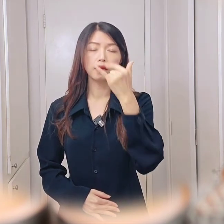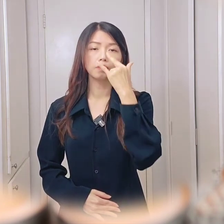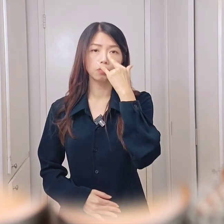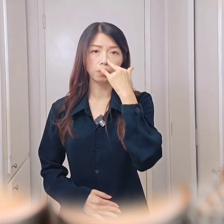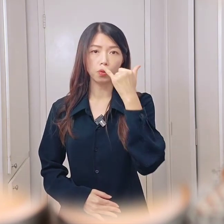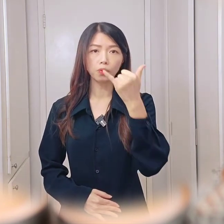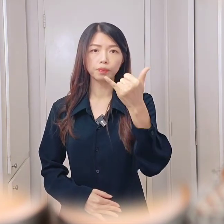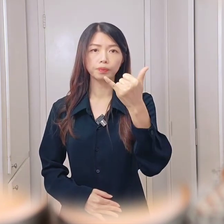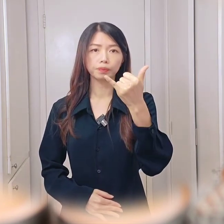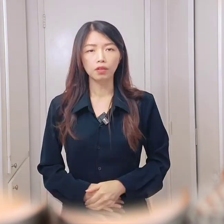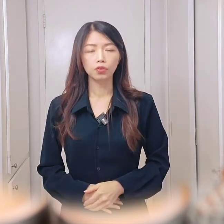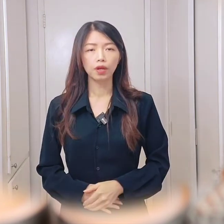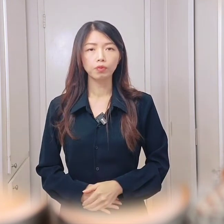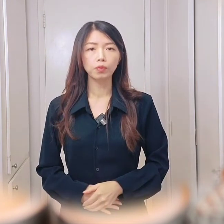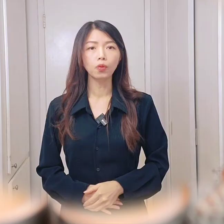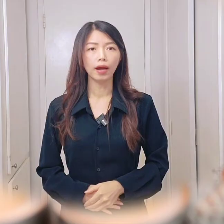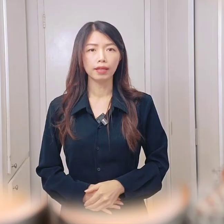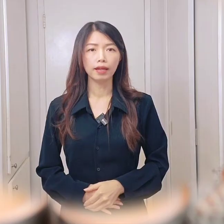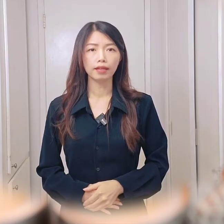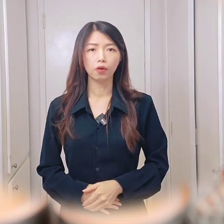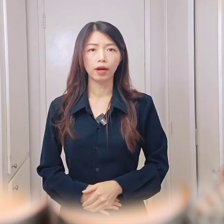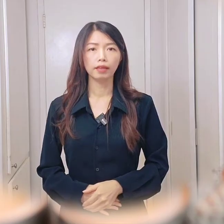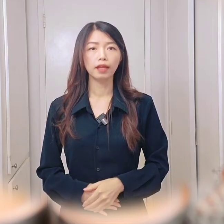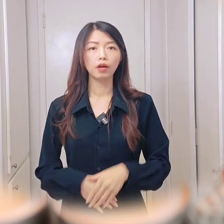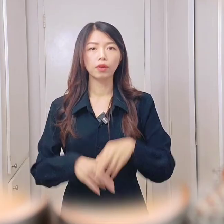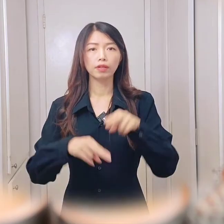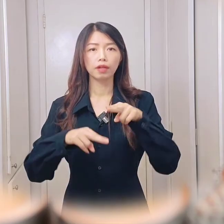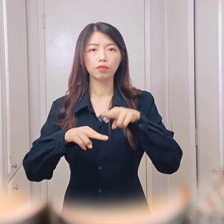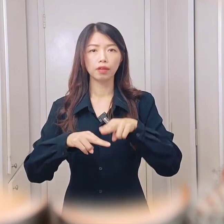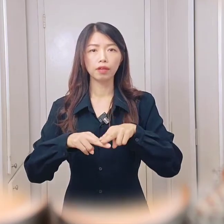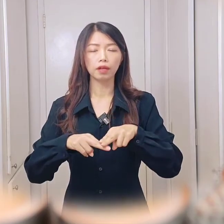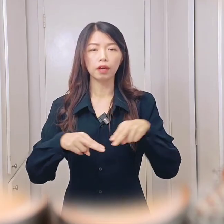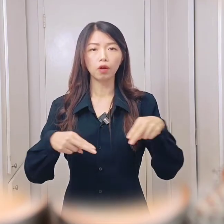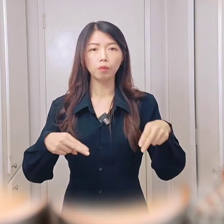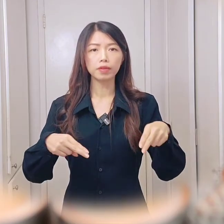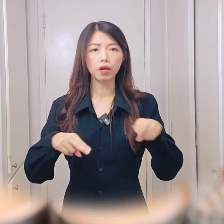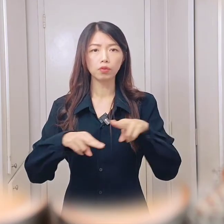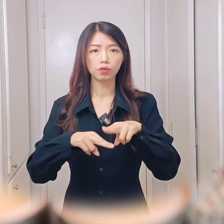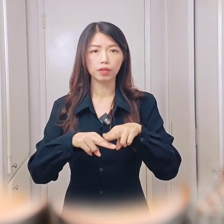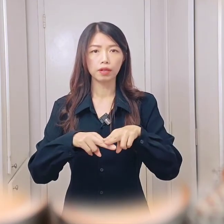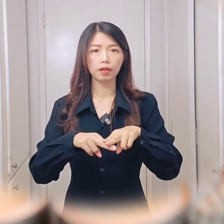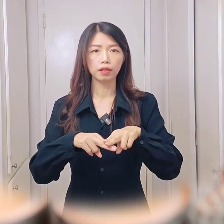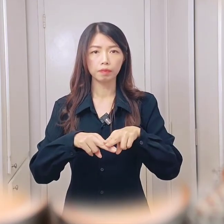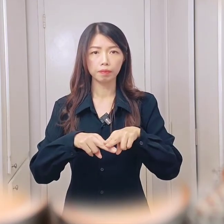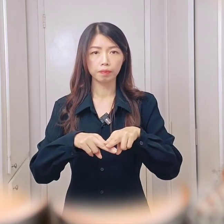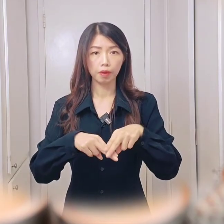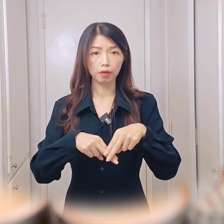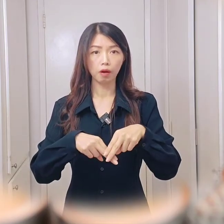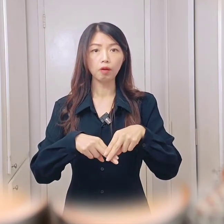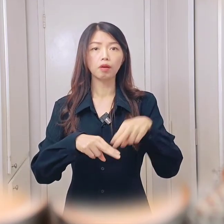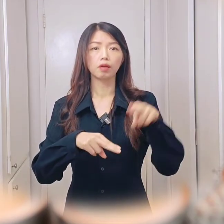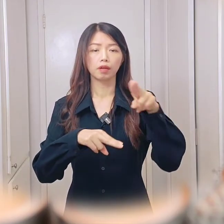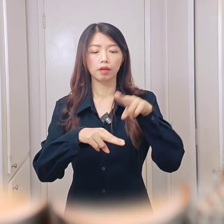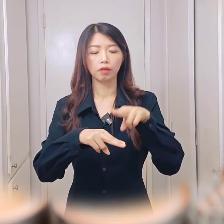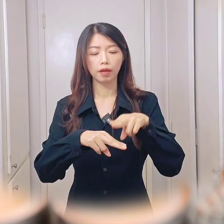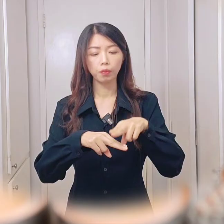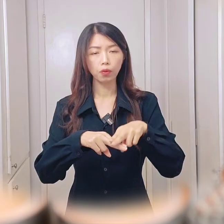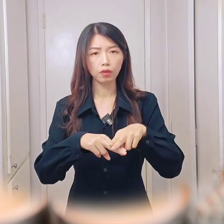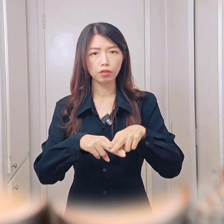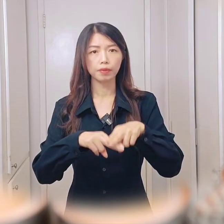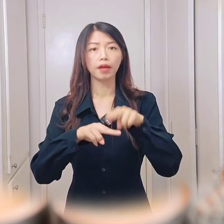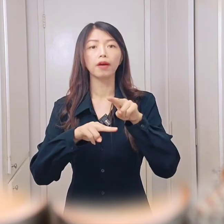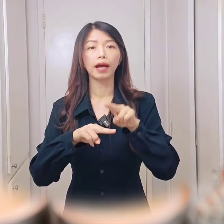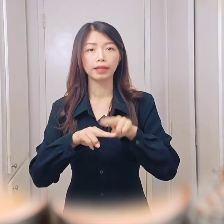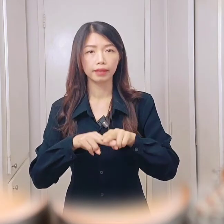됩니다. 부모. 주위에 부모 앉아서 앉다라고 한 뒤의 수어는 검지하고 중지를 펴서 이렇게